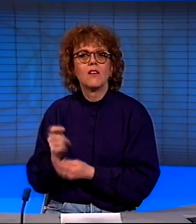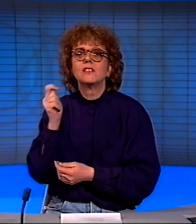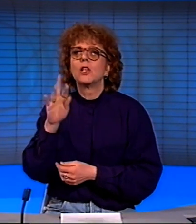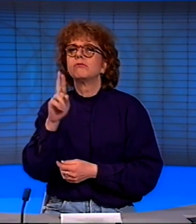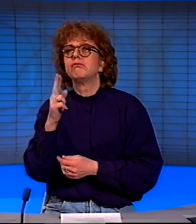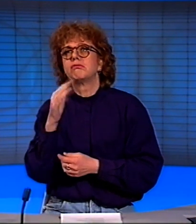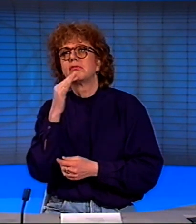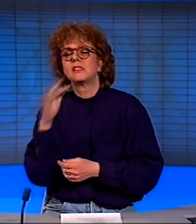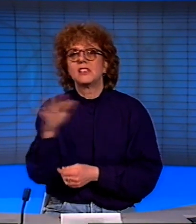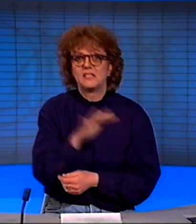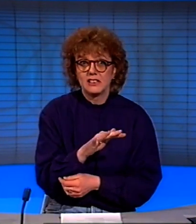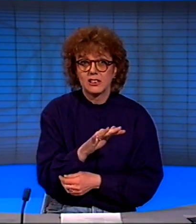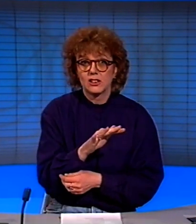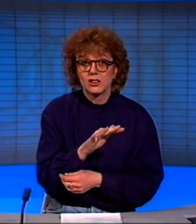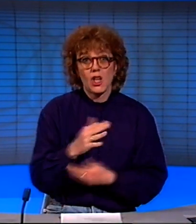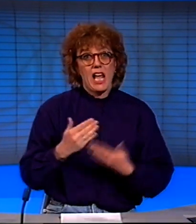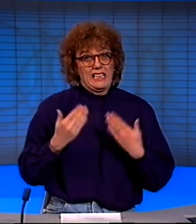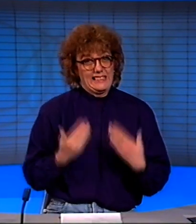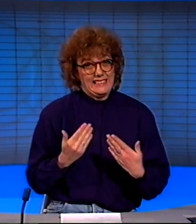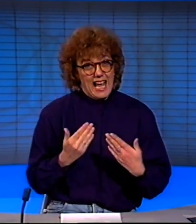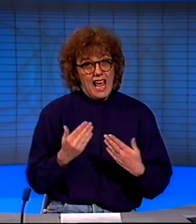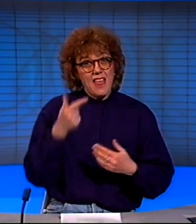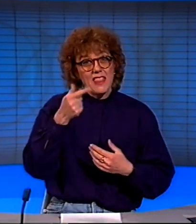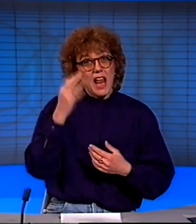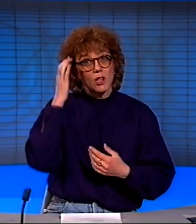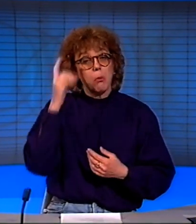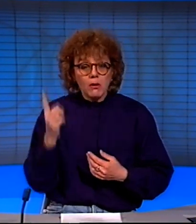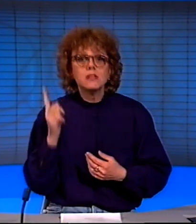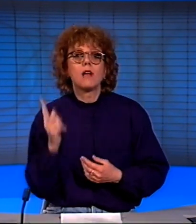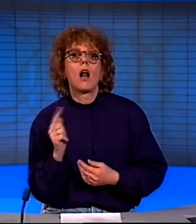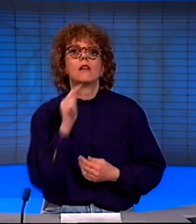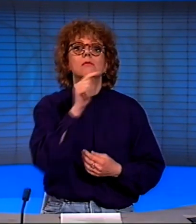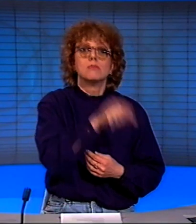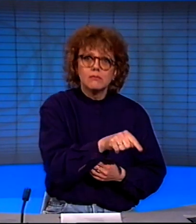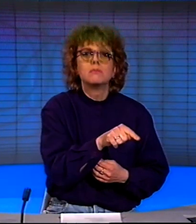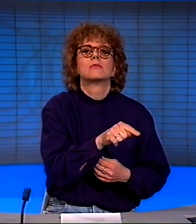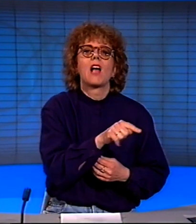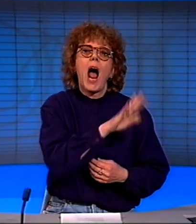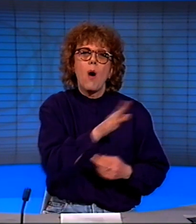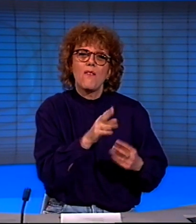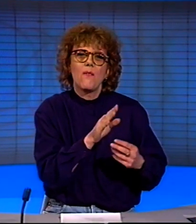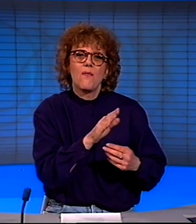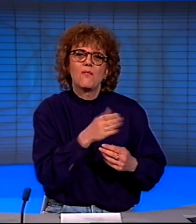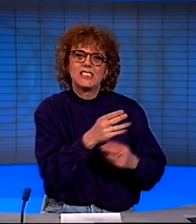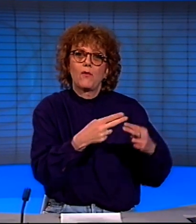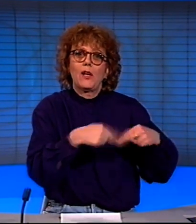bestyrelse, før det blev indgået. Og i dag, på et